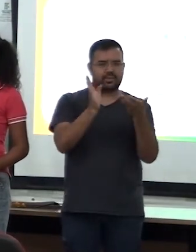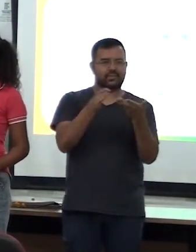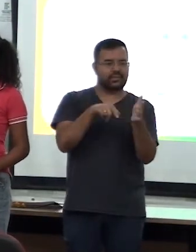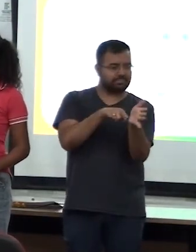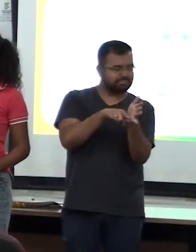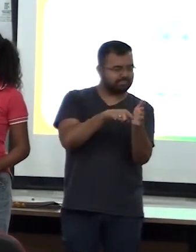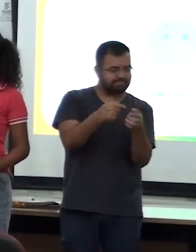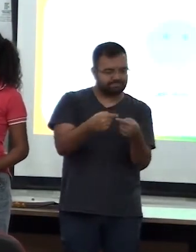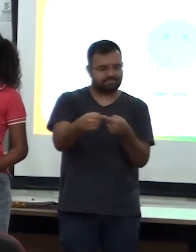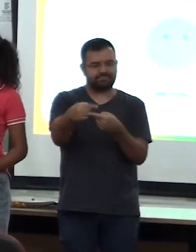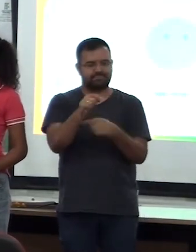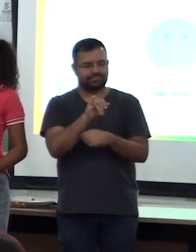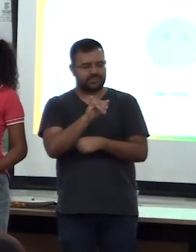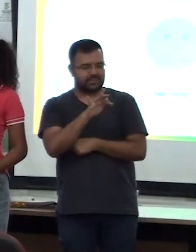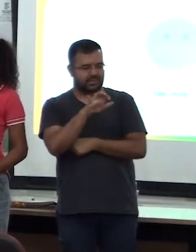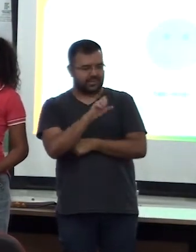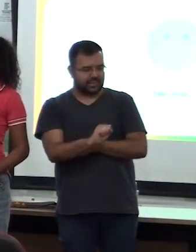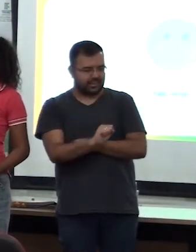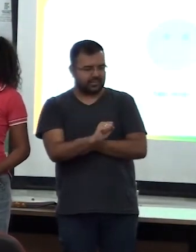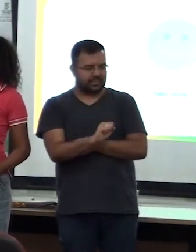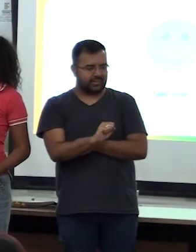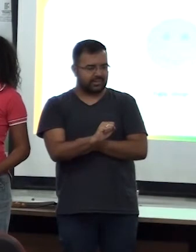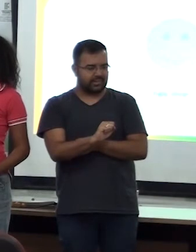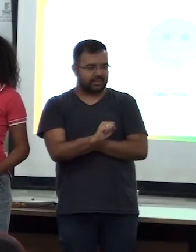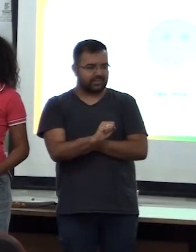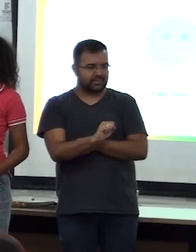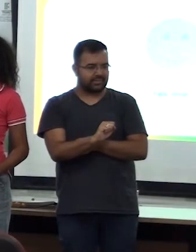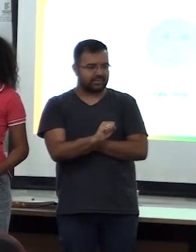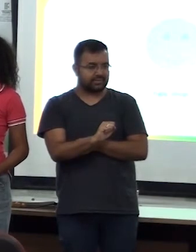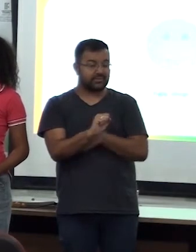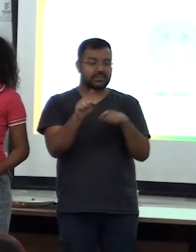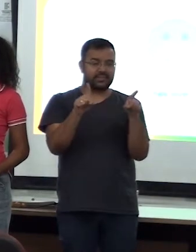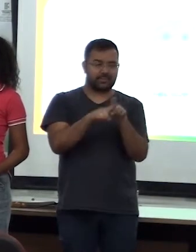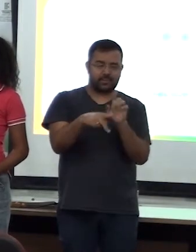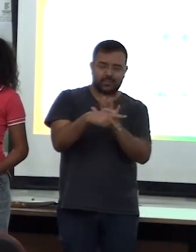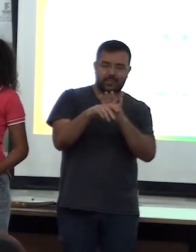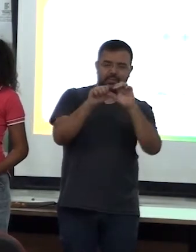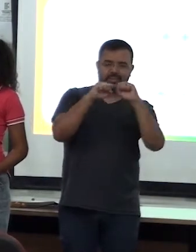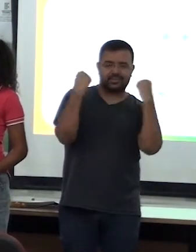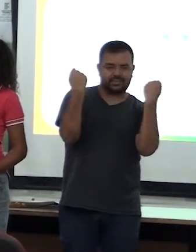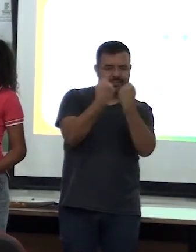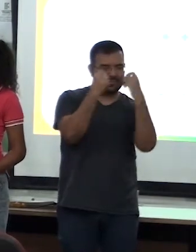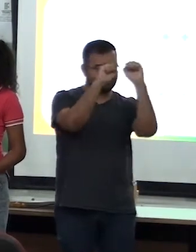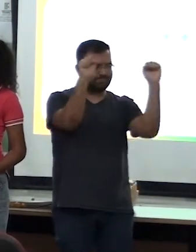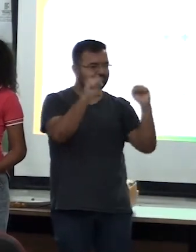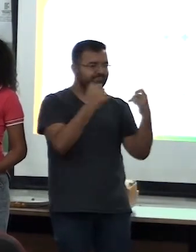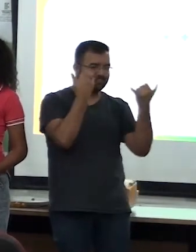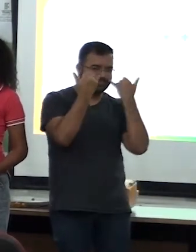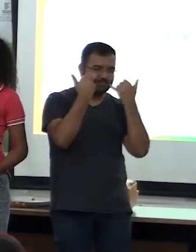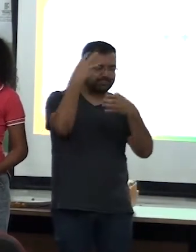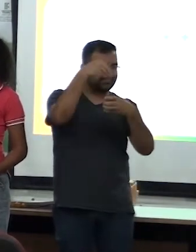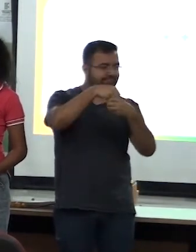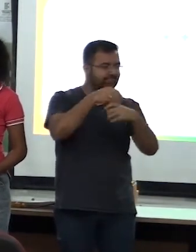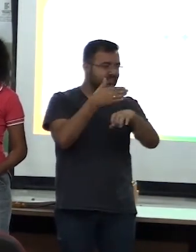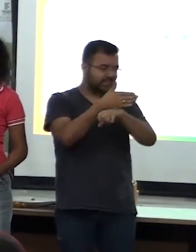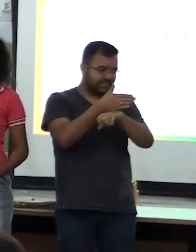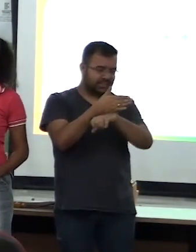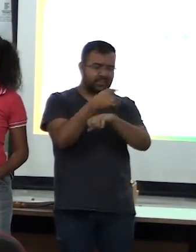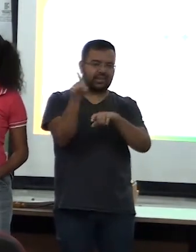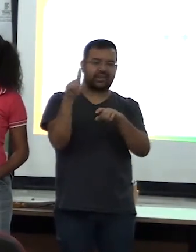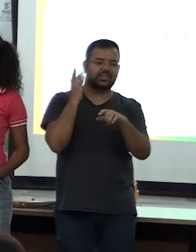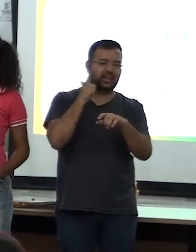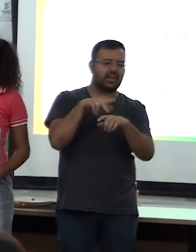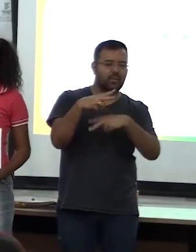científica, também com o seminário de sistemas de informação do Campus CERN, que também foram premiadas, né, no Congresso Brasileiro